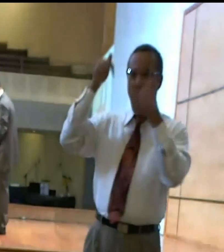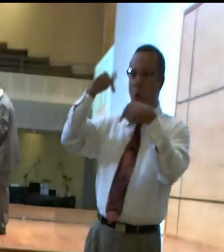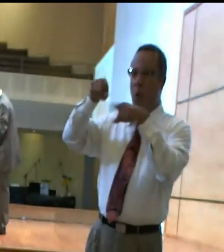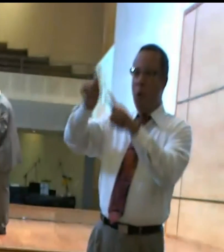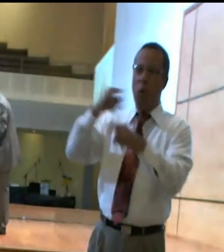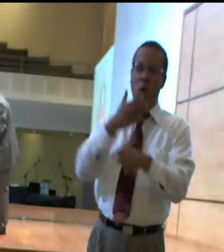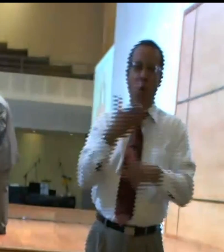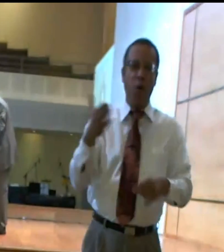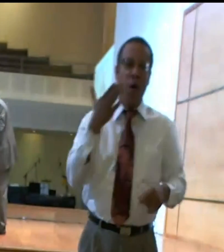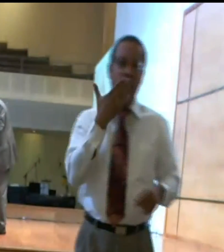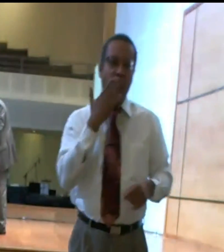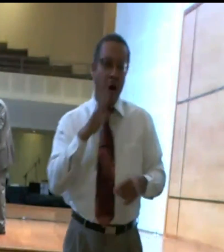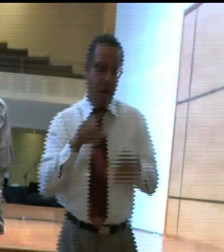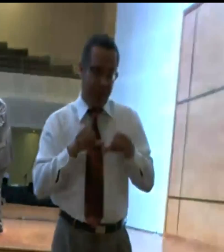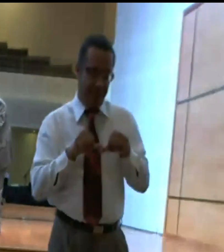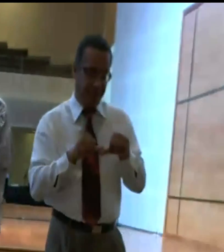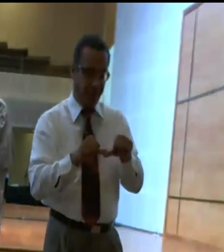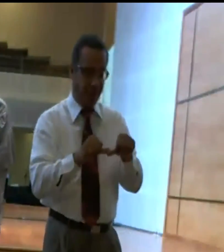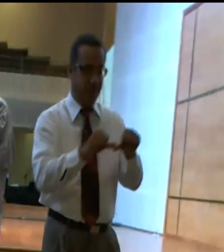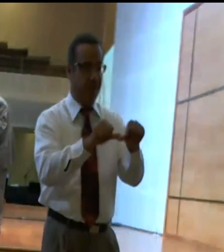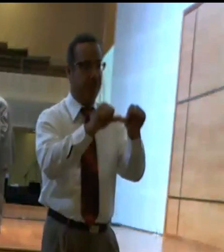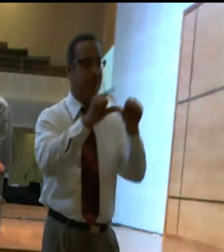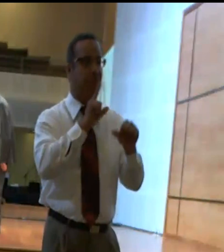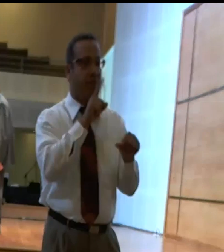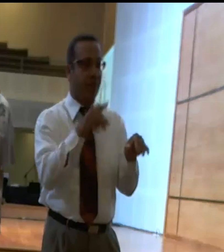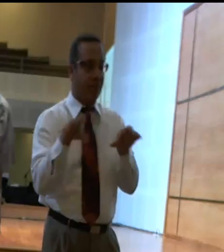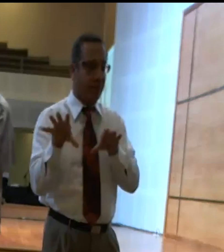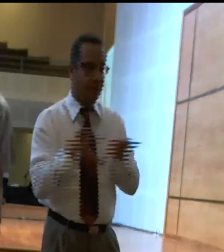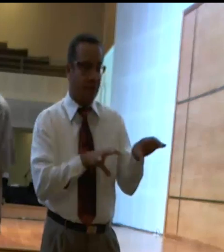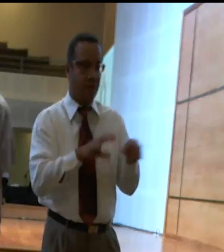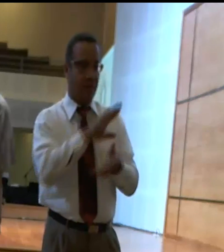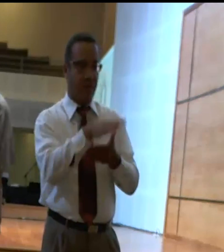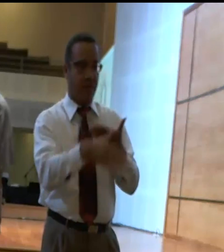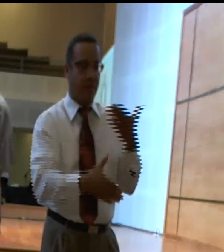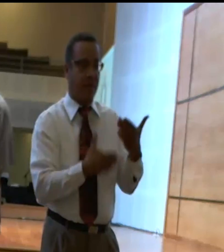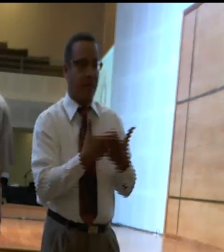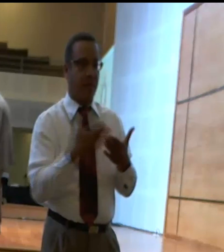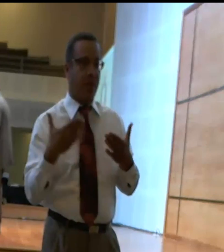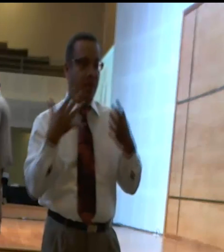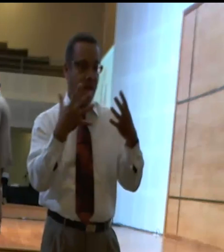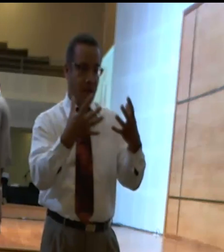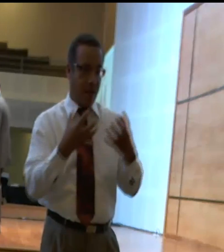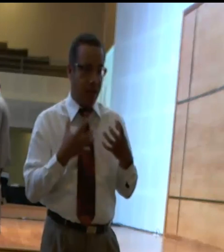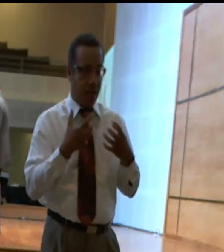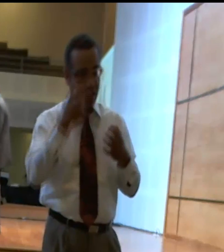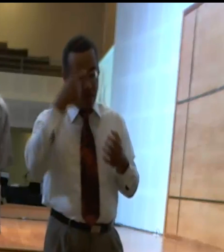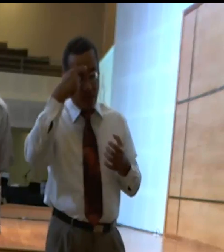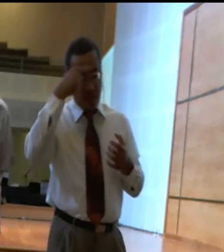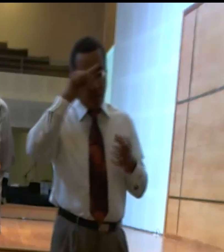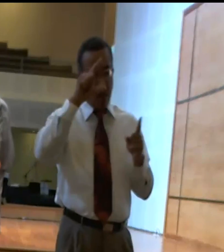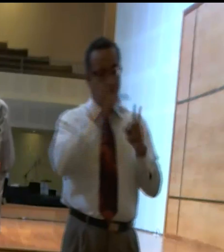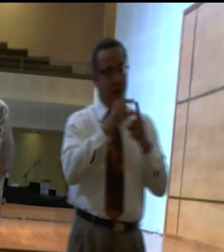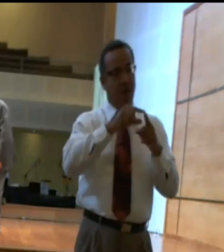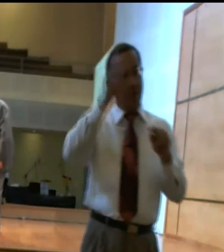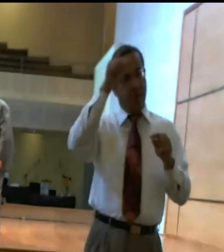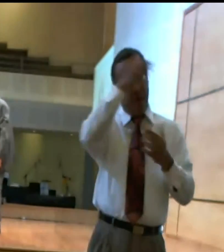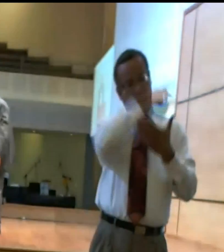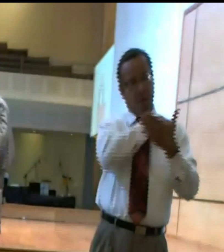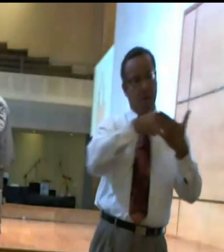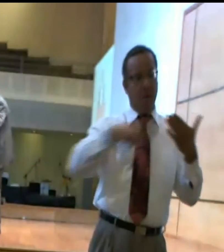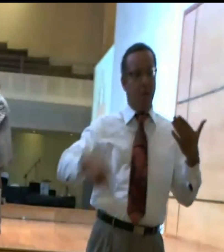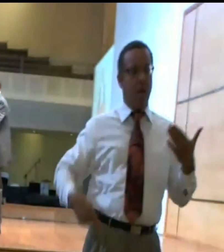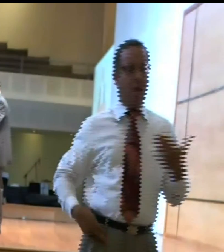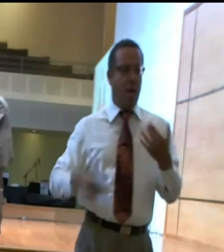ni en cosas malas persistas, porque él hará todo lo que quiere, pues la palabra del rey es